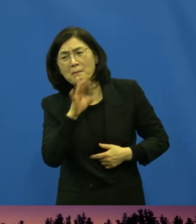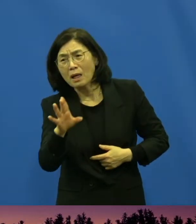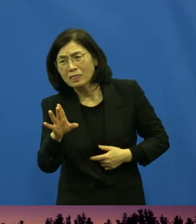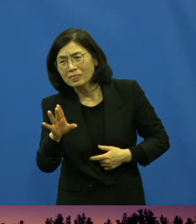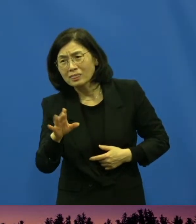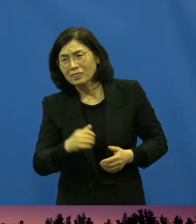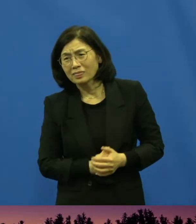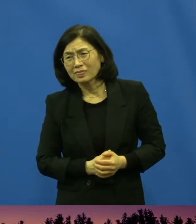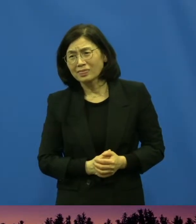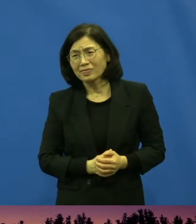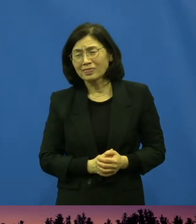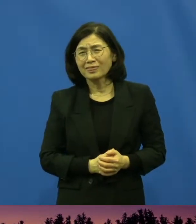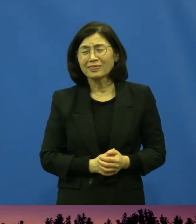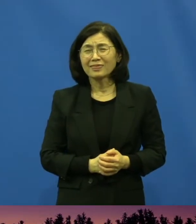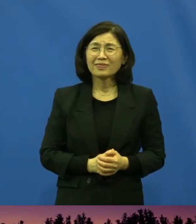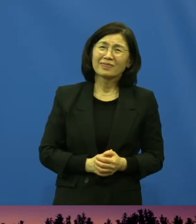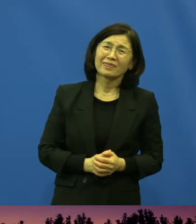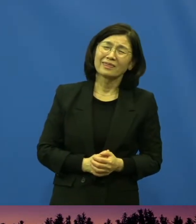자,